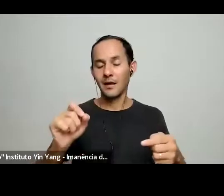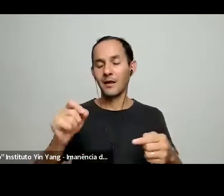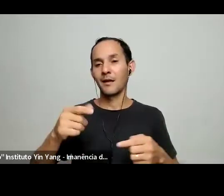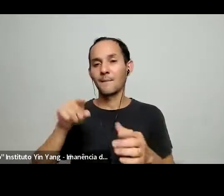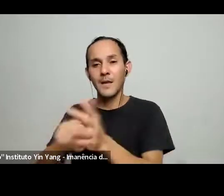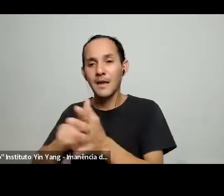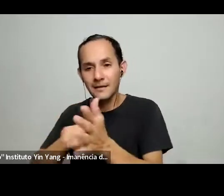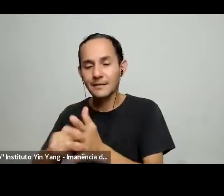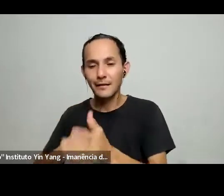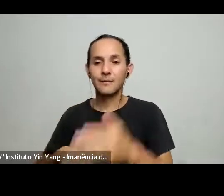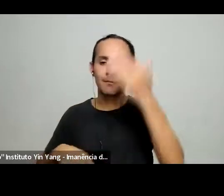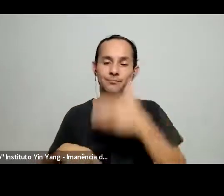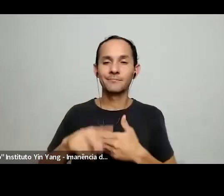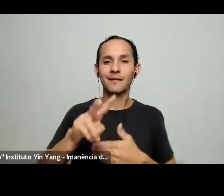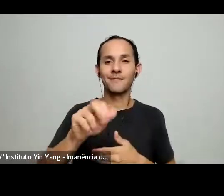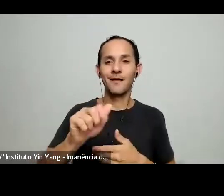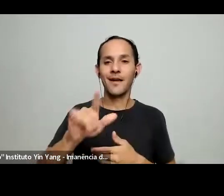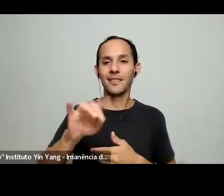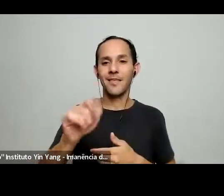não validadas ou